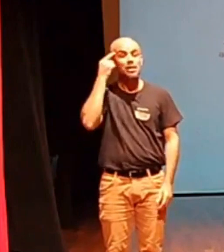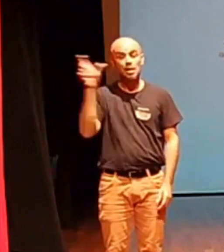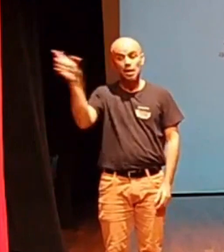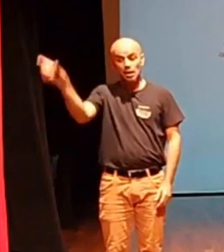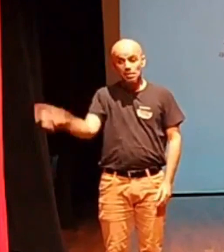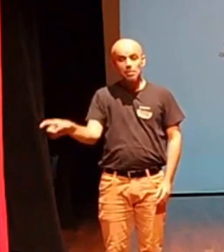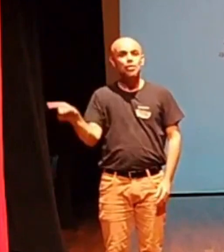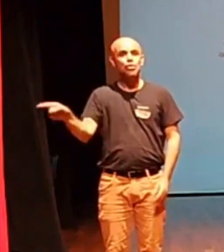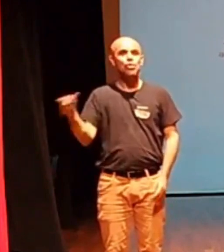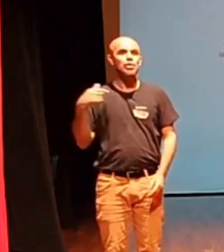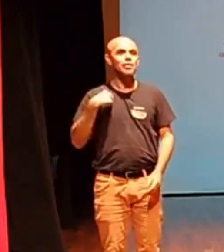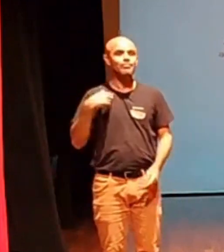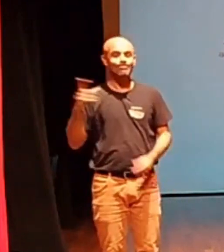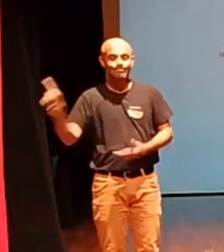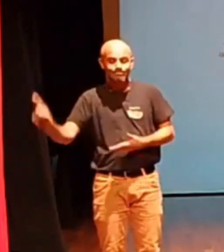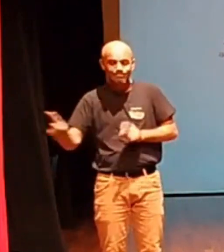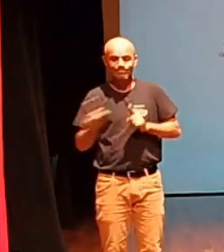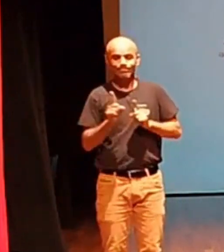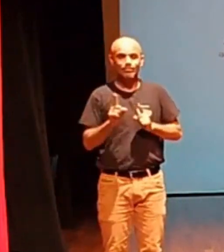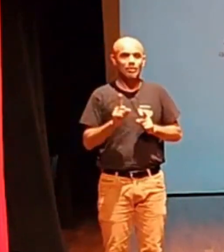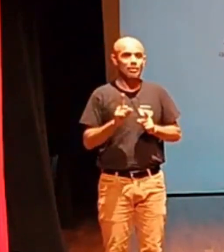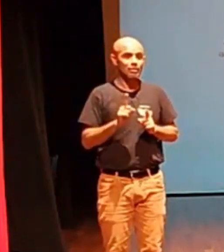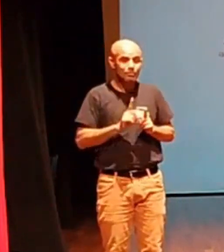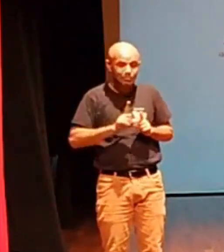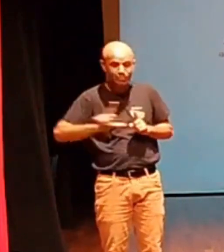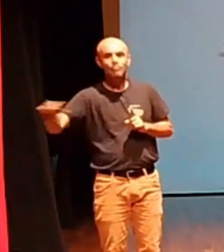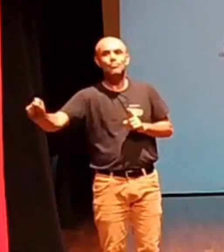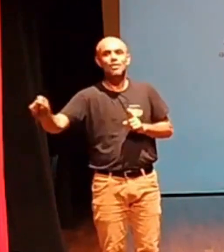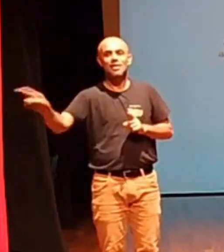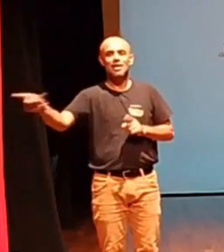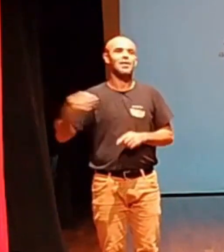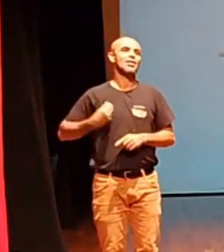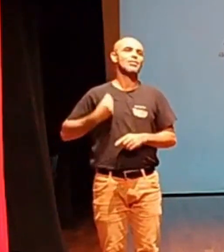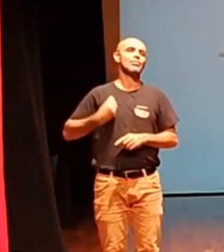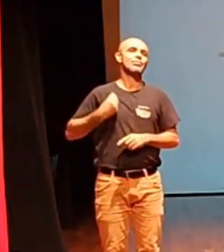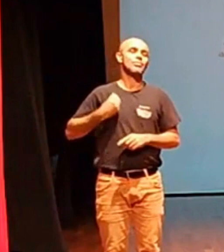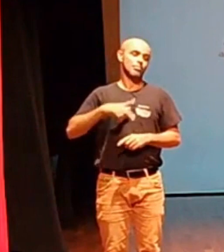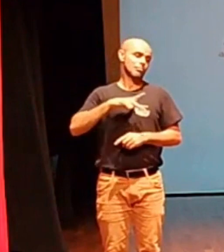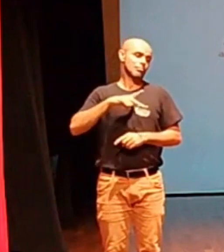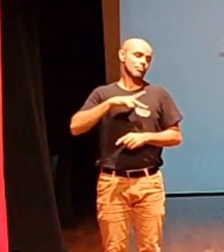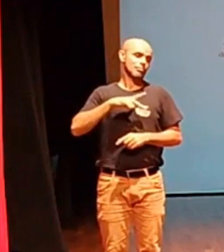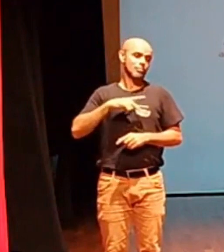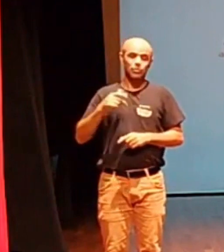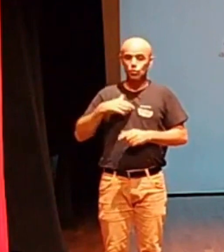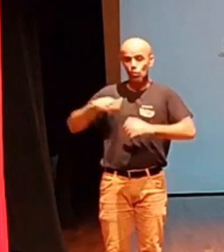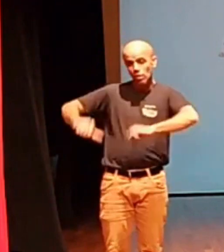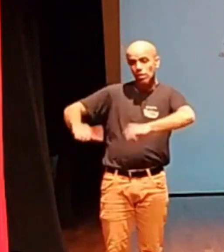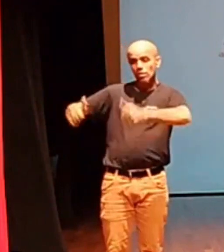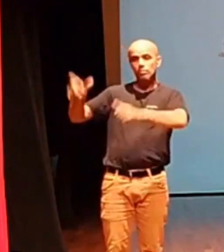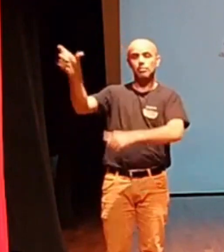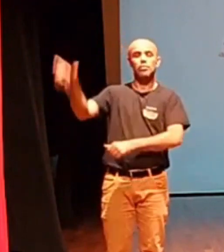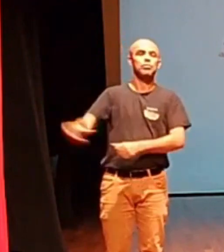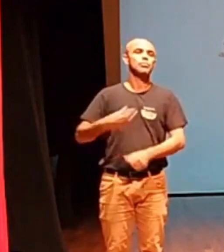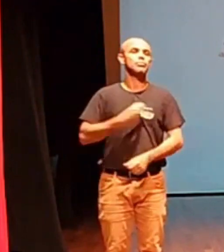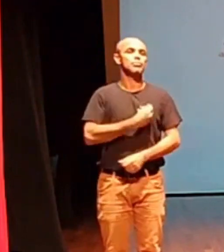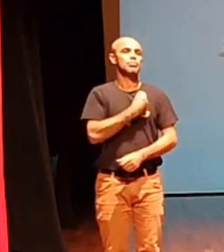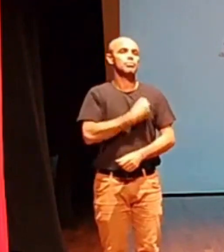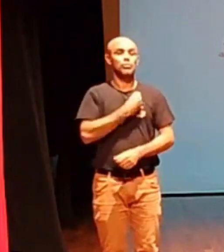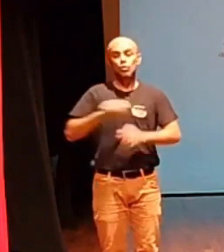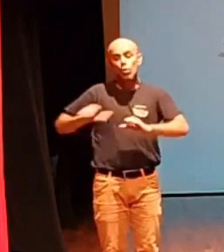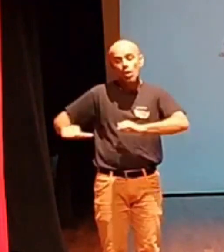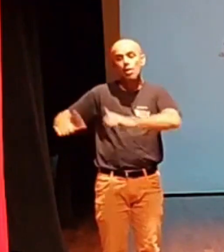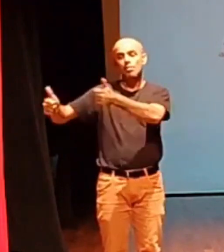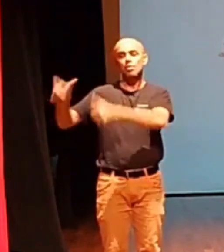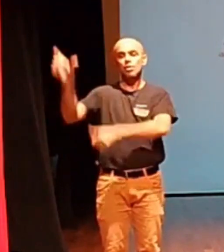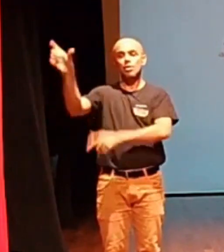pessoa, quando sai do nosso consultório, tem uma vida. E a gente reabilita pessoas para a vida. A gente não reabilita